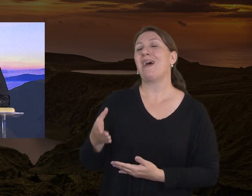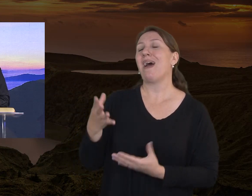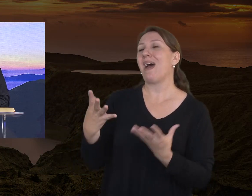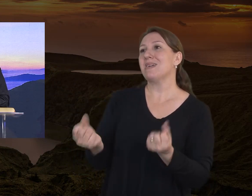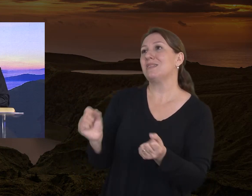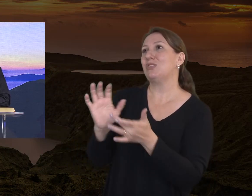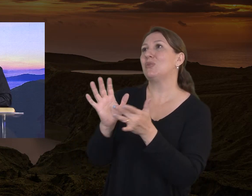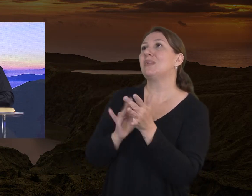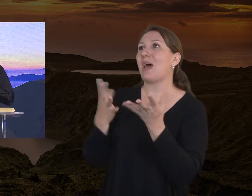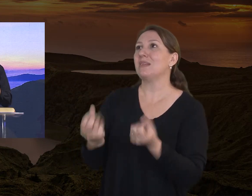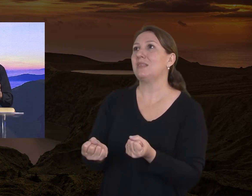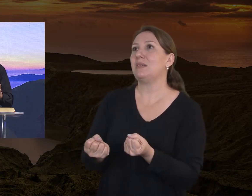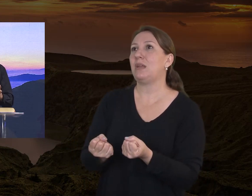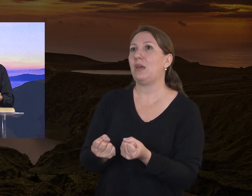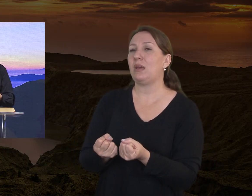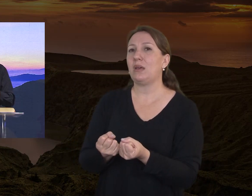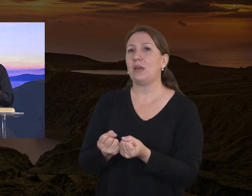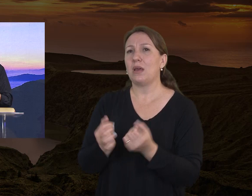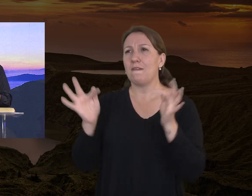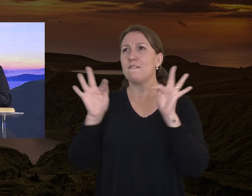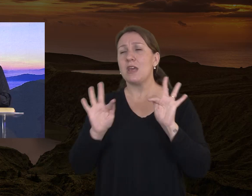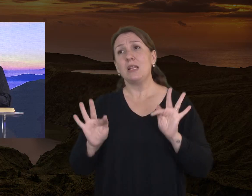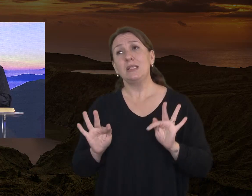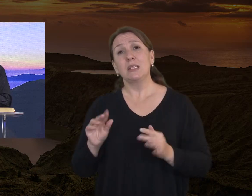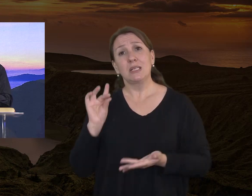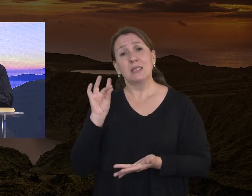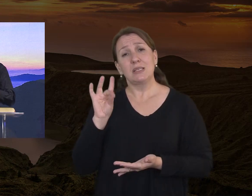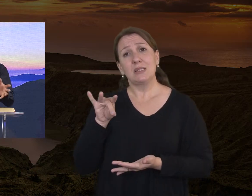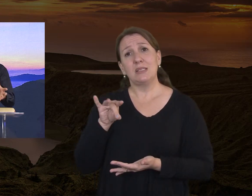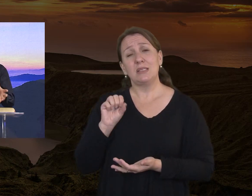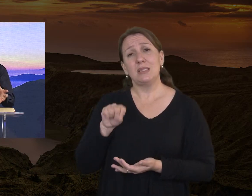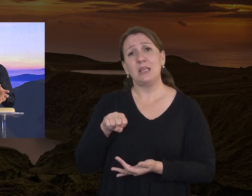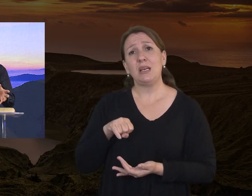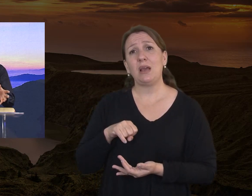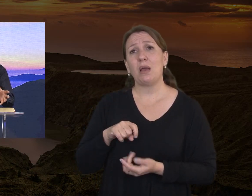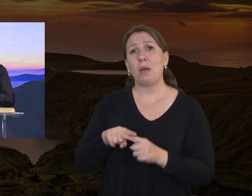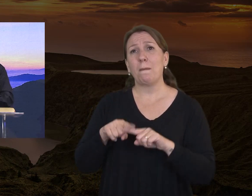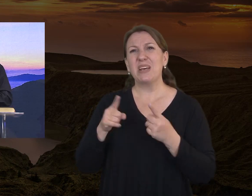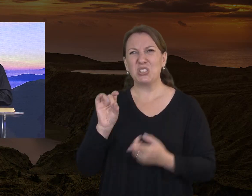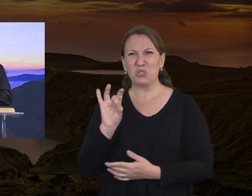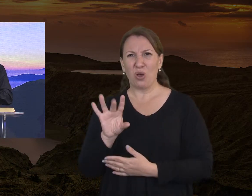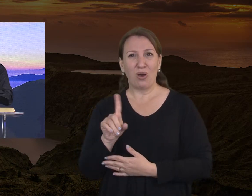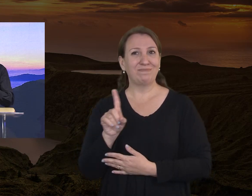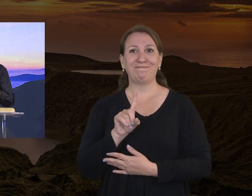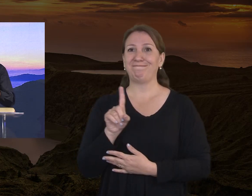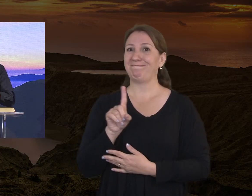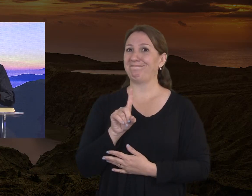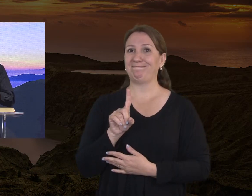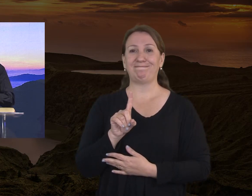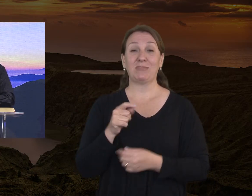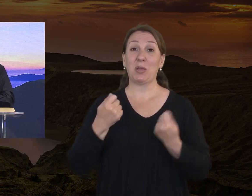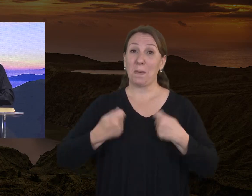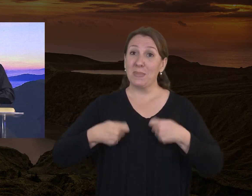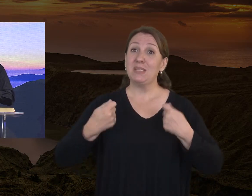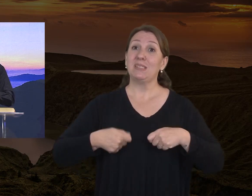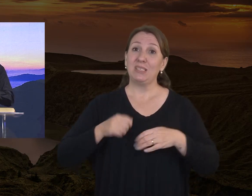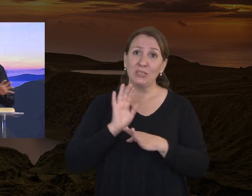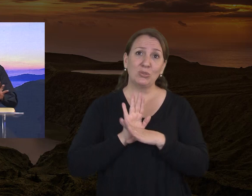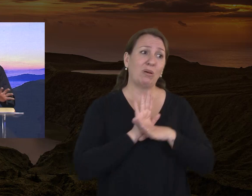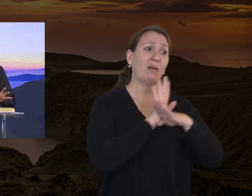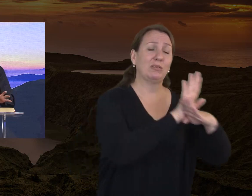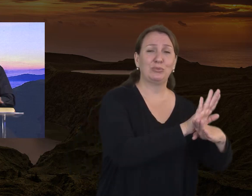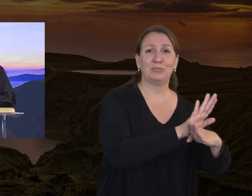se contente com isso. Não se contente ser apenas aquele que faz um pouco das coisas para Deus, prega o evangelho, serve a igreja apenas